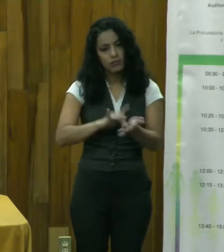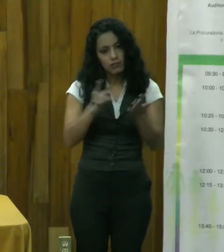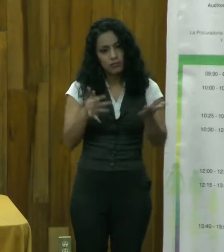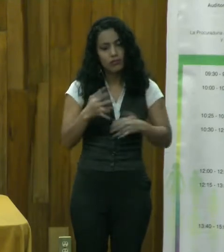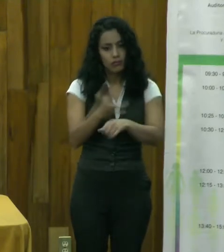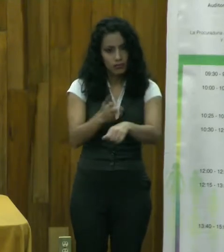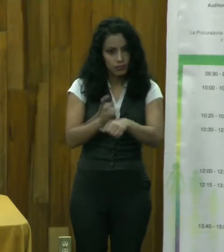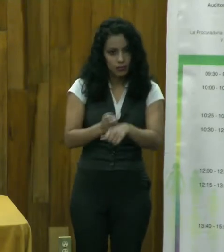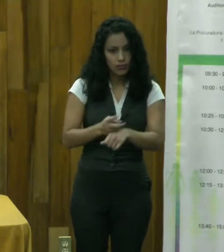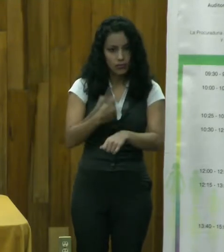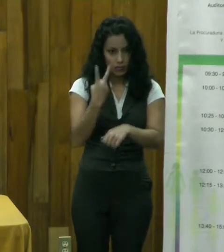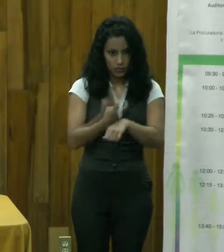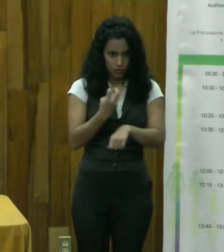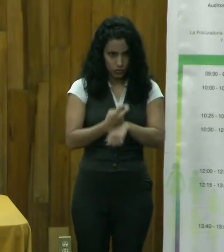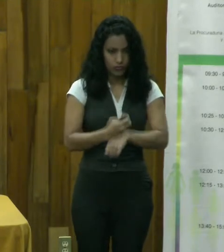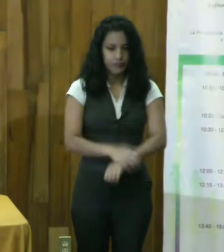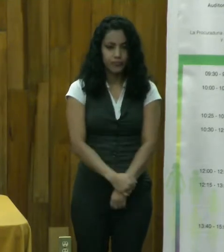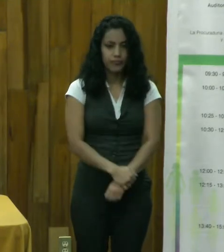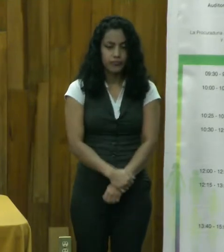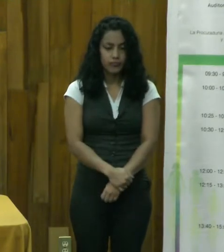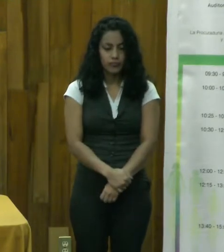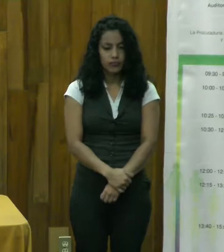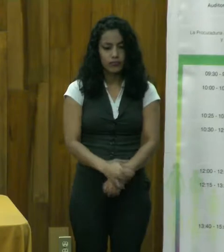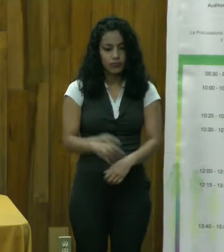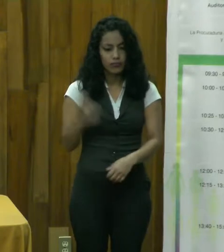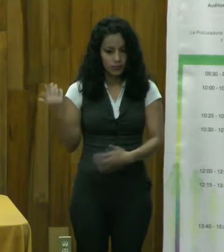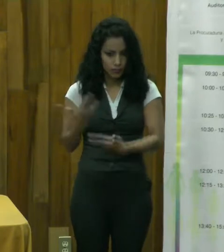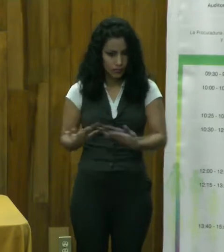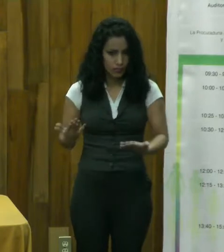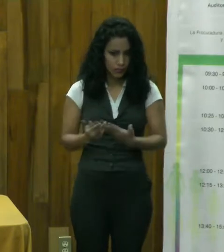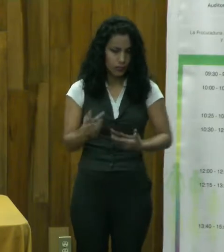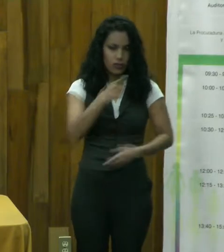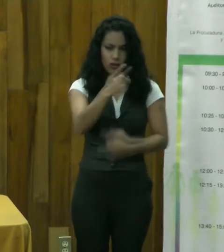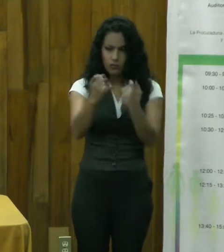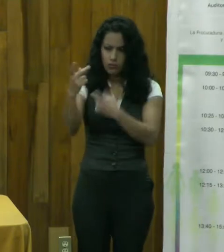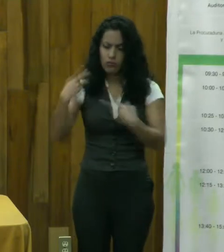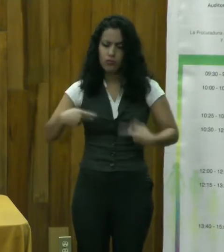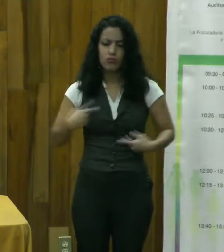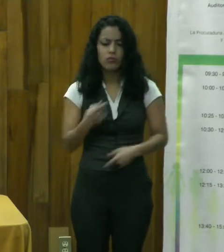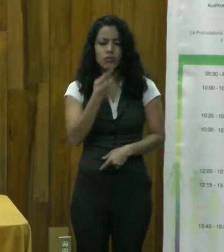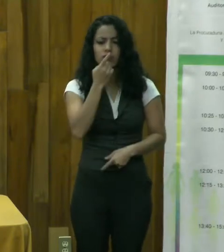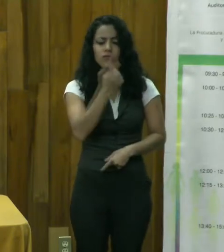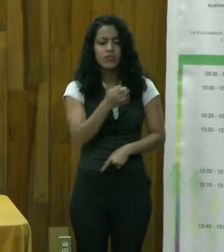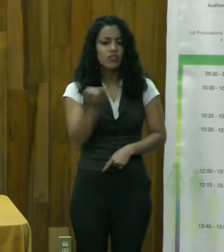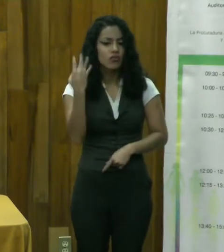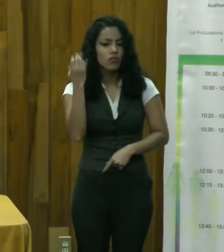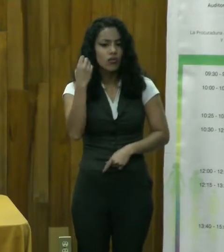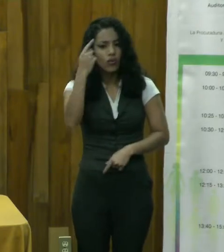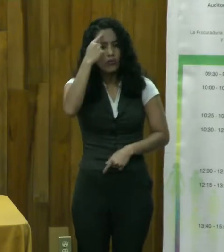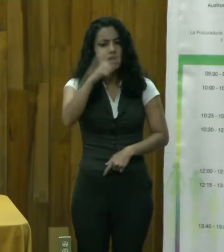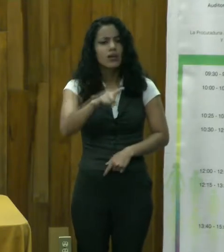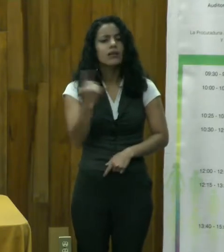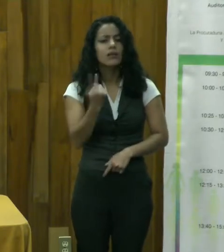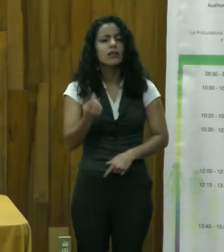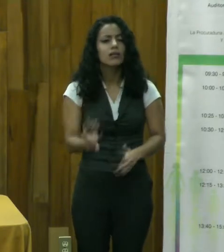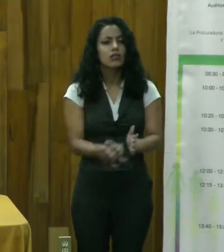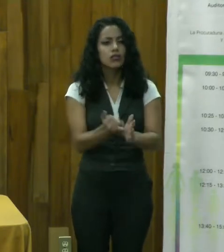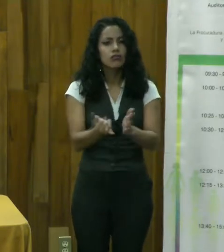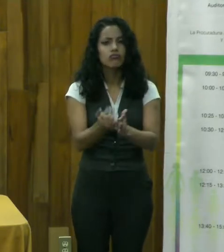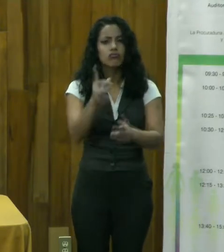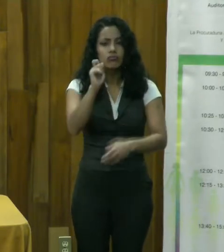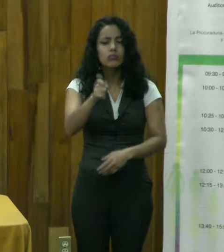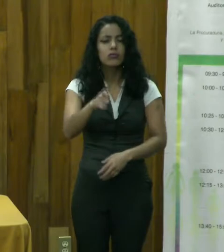esta segunda invitación y aquí ustedes se mencionan que este foro es hacia la construcción de una política